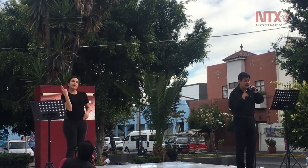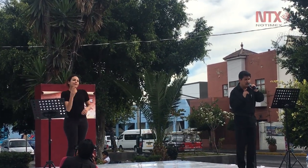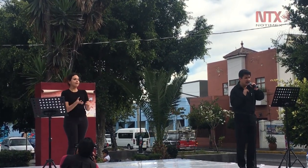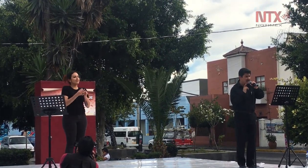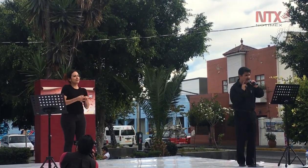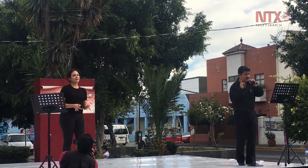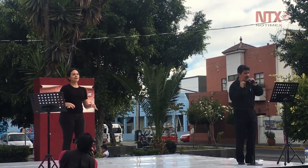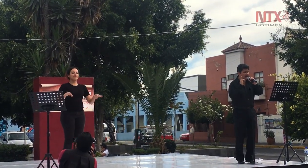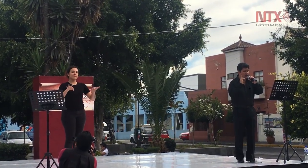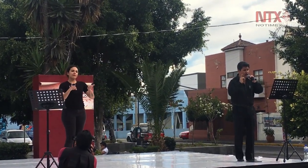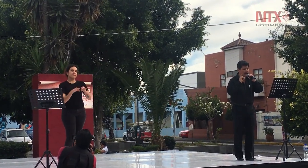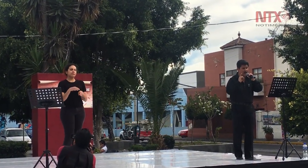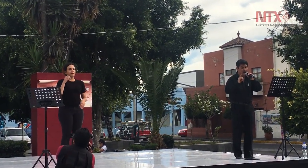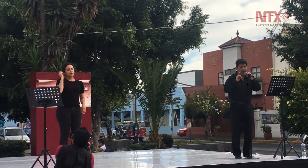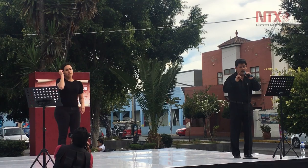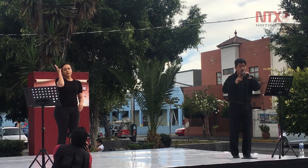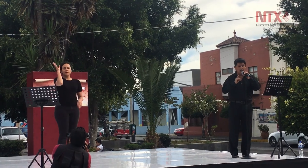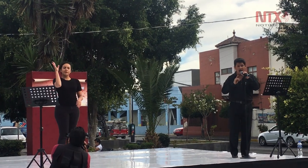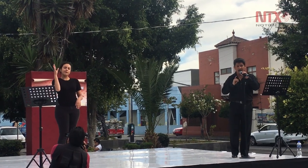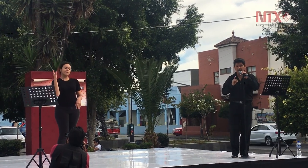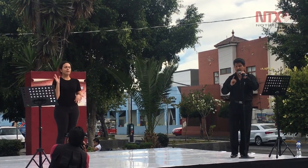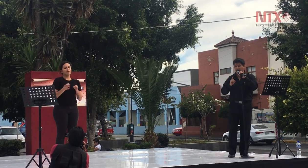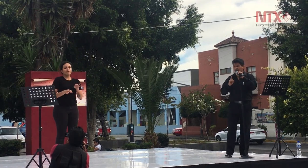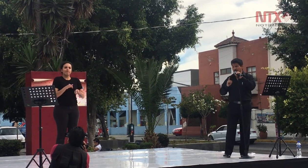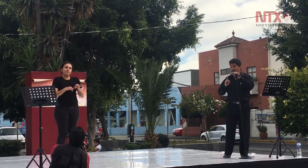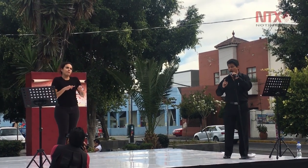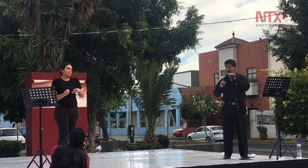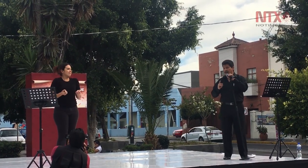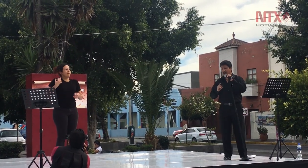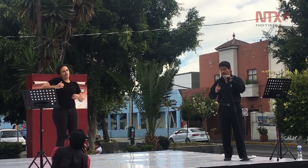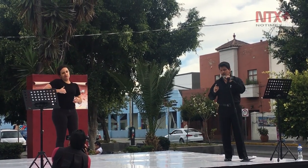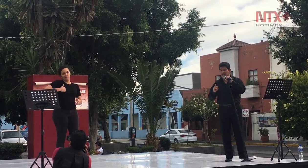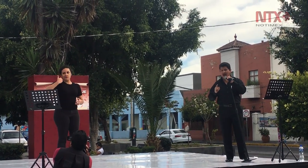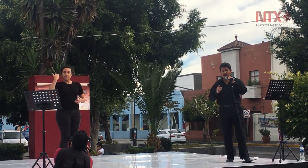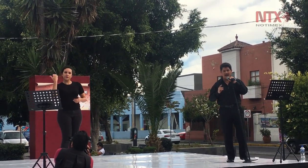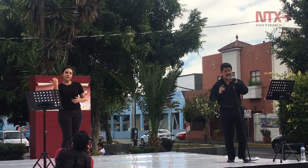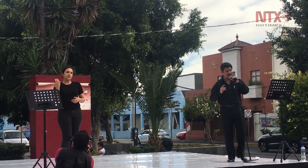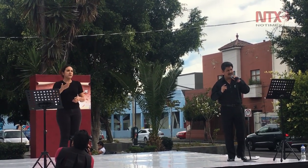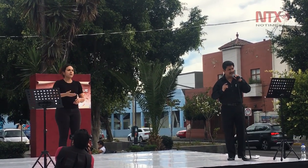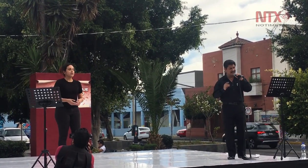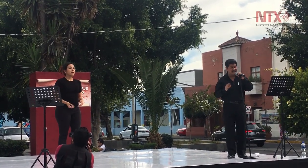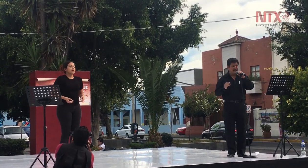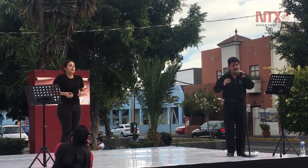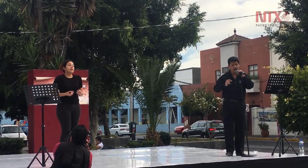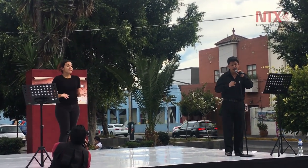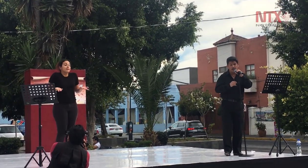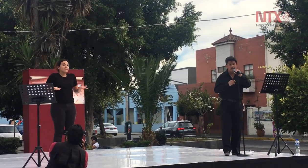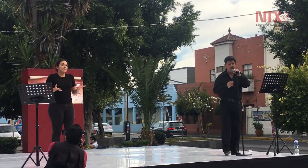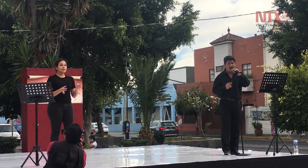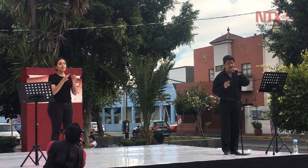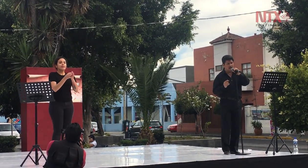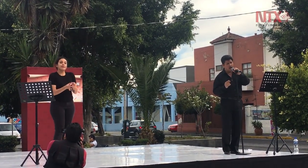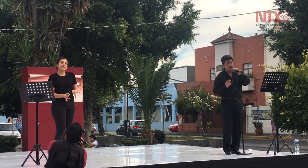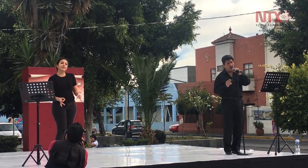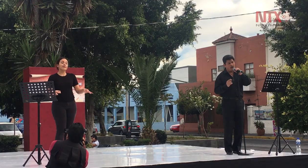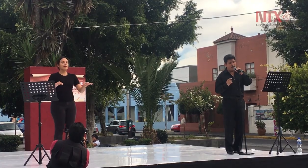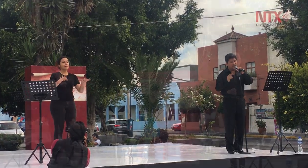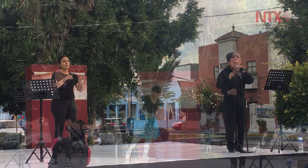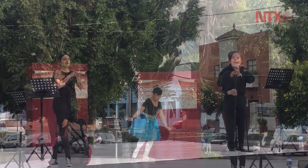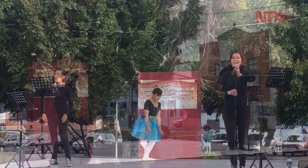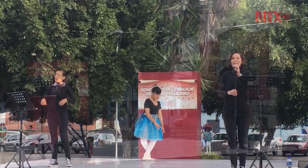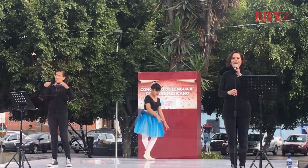espera concientizar a la sociedad sobre la necesidad de generar empatía con las personas que tienen alguna discapacidad auditiva.